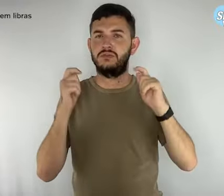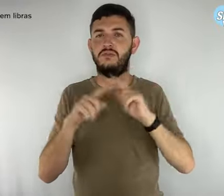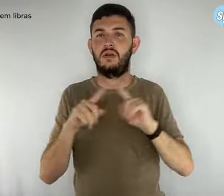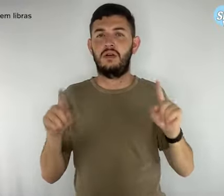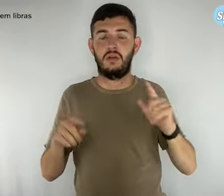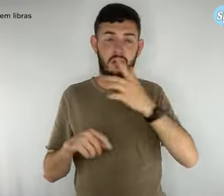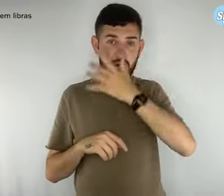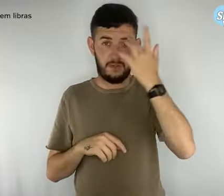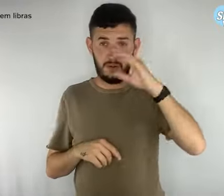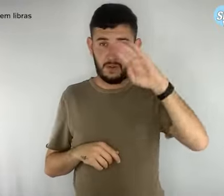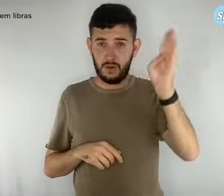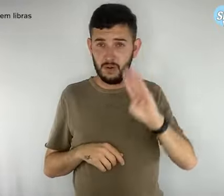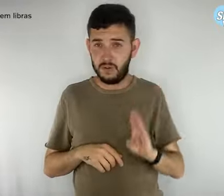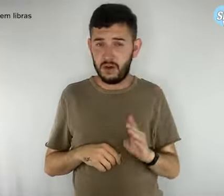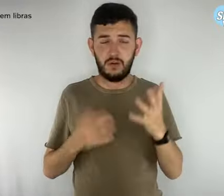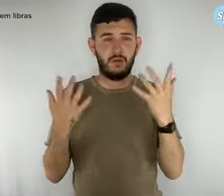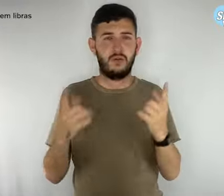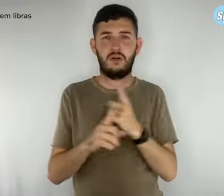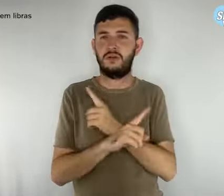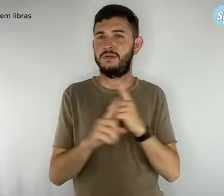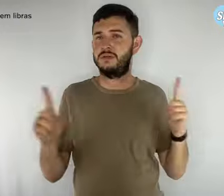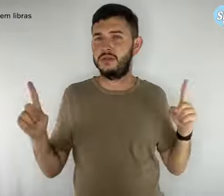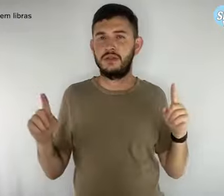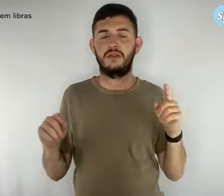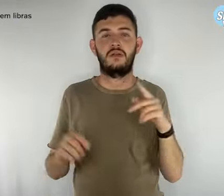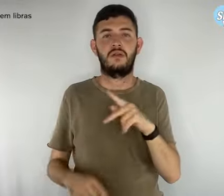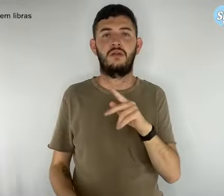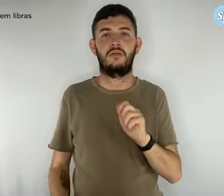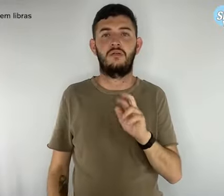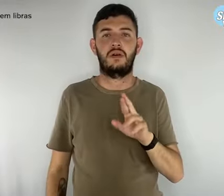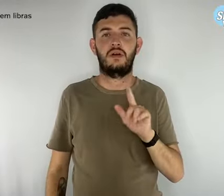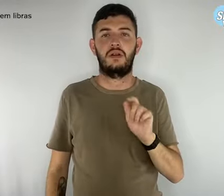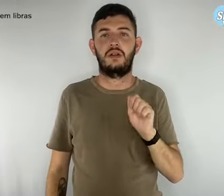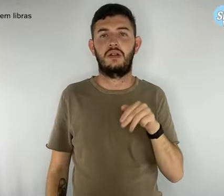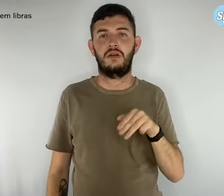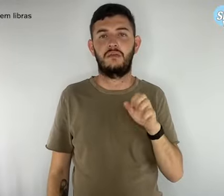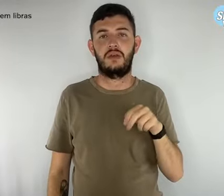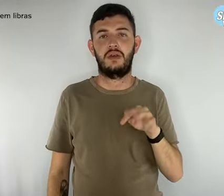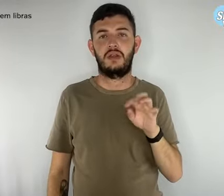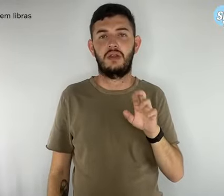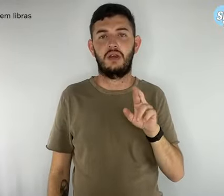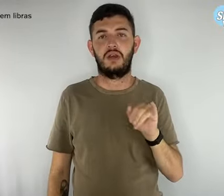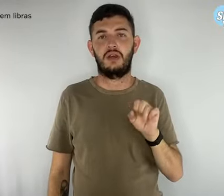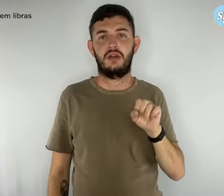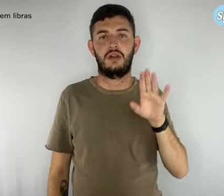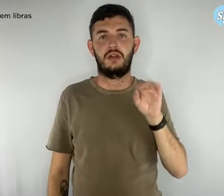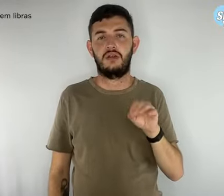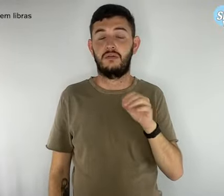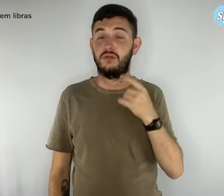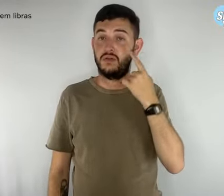brasileiro deliberadamente não aceita o parlamentarismo. No dia 6 de janeiro de